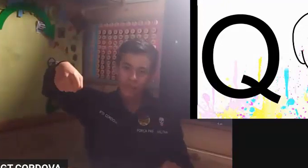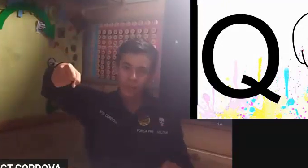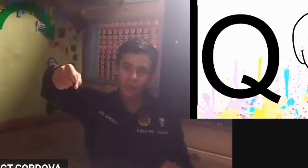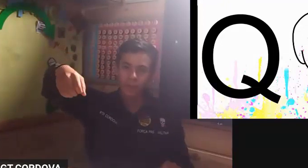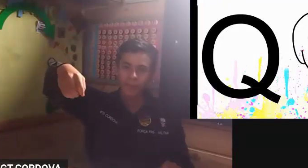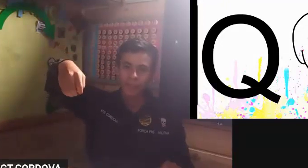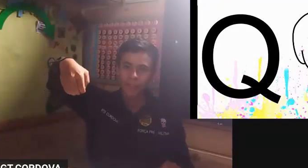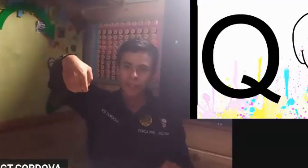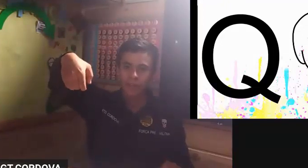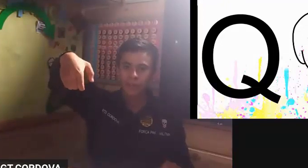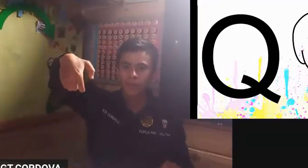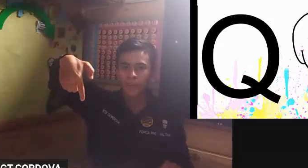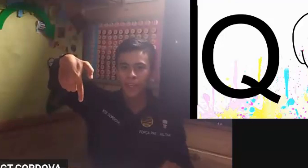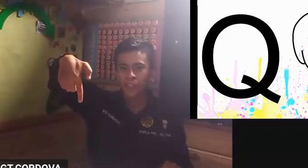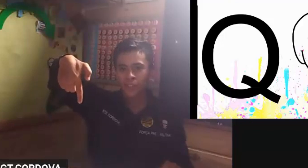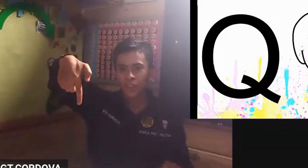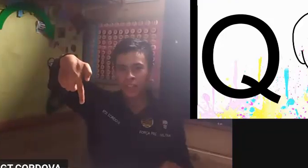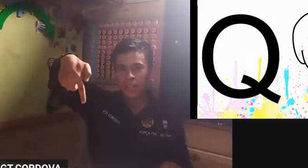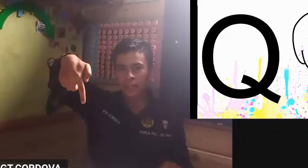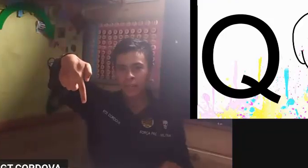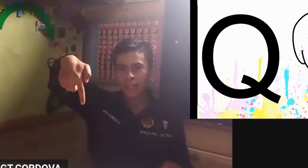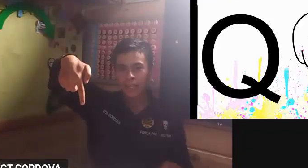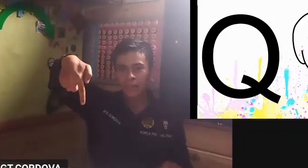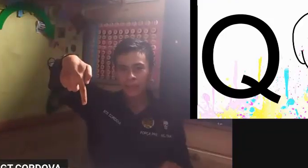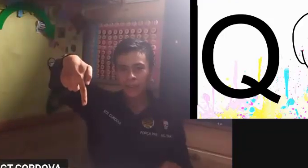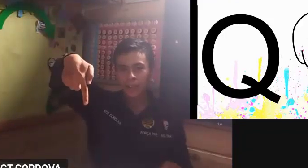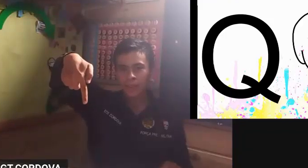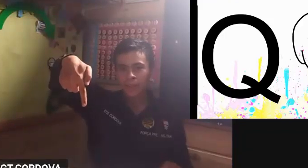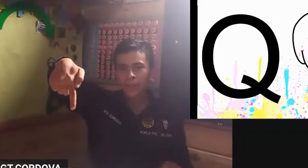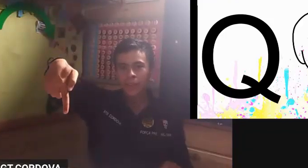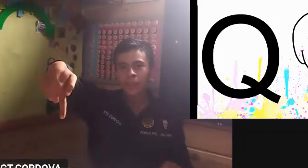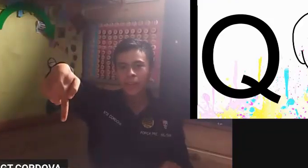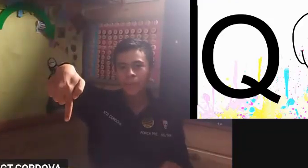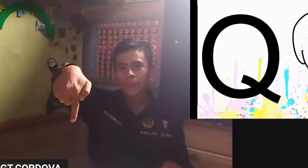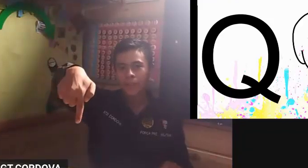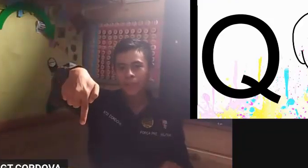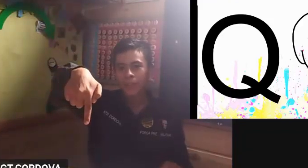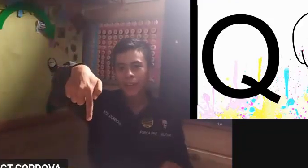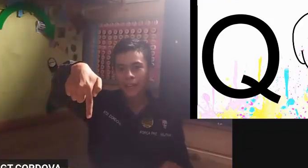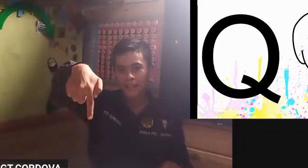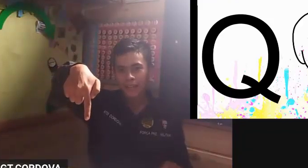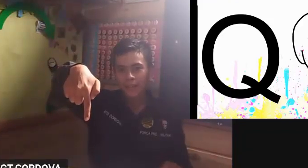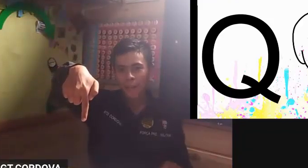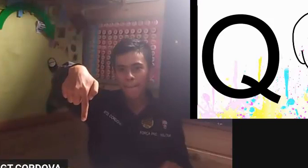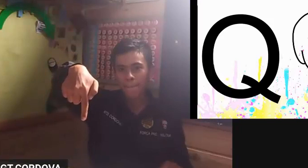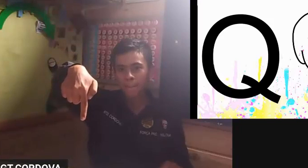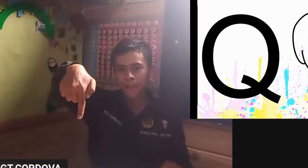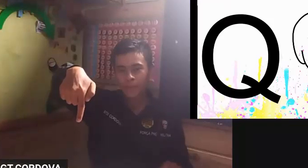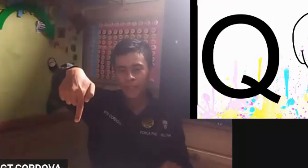O. Então, a gente só tem aquela perninha para fora. Então, é por isso que o que é assim. Então, também